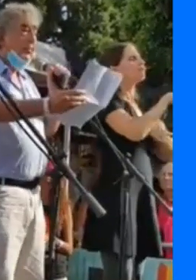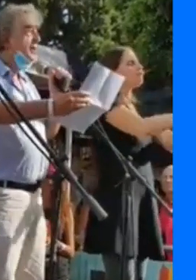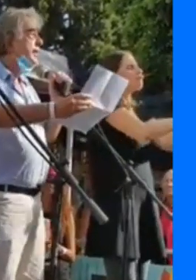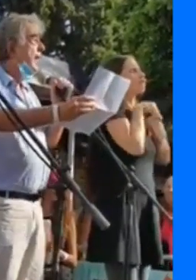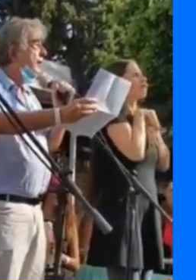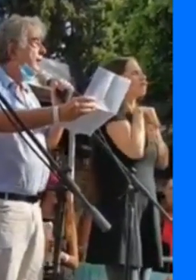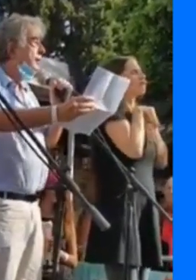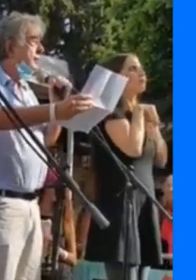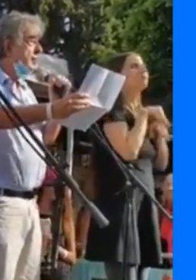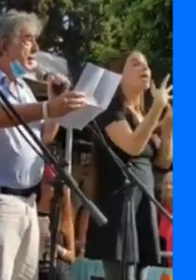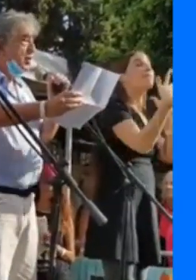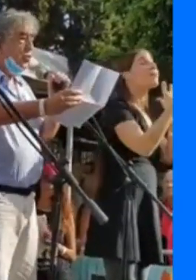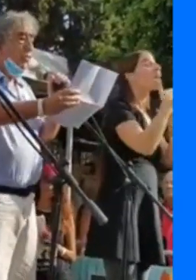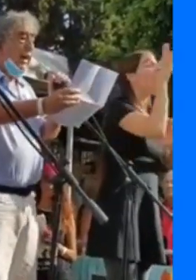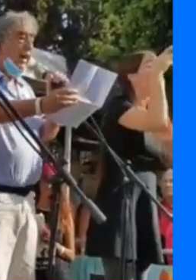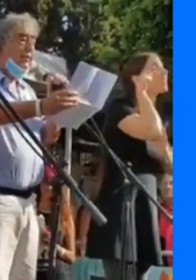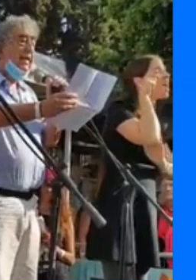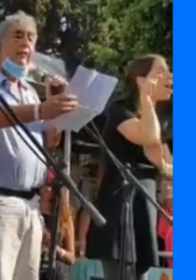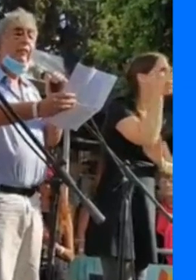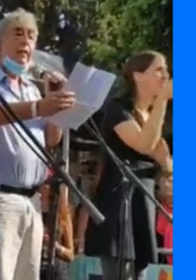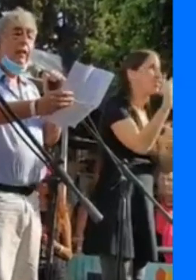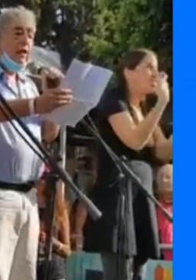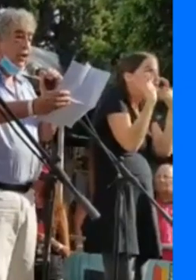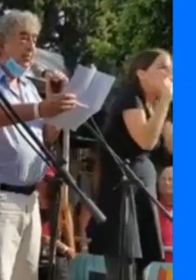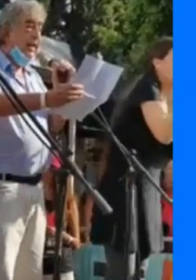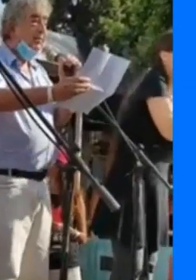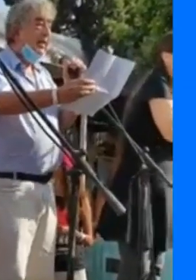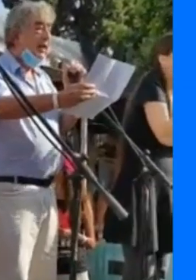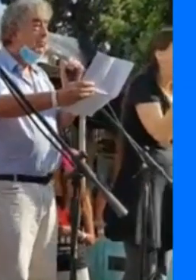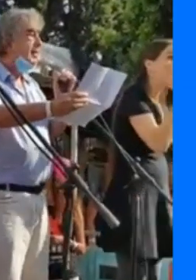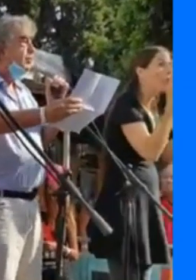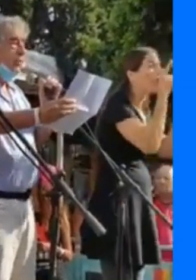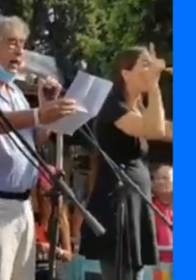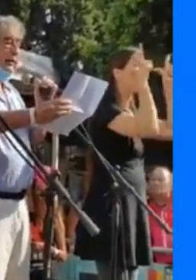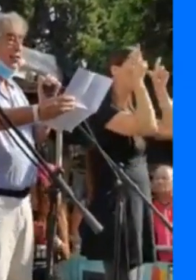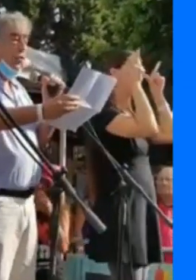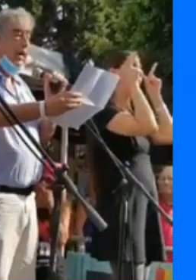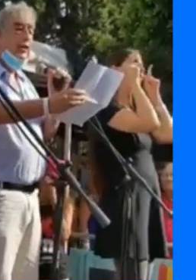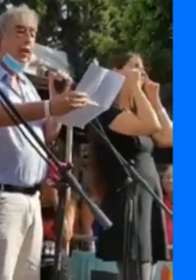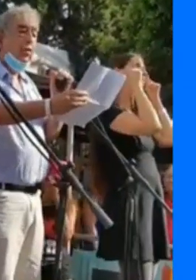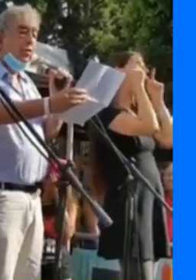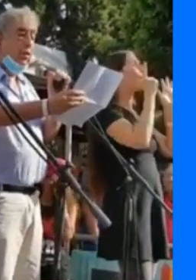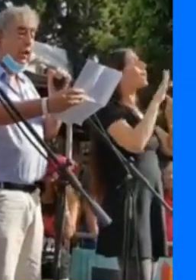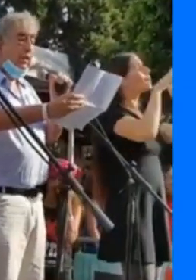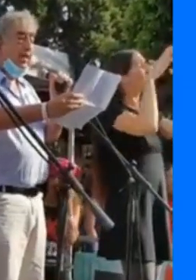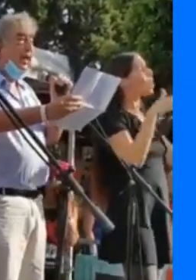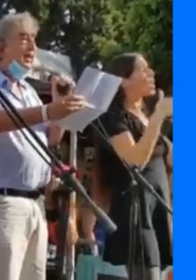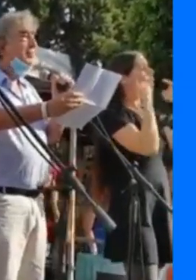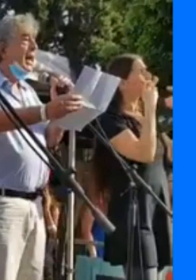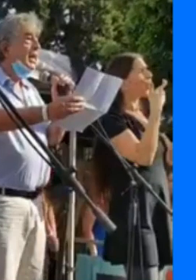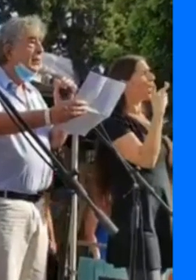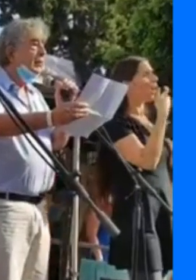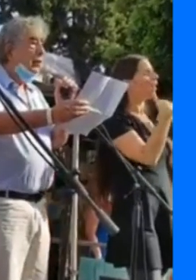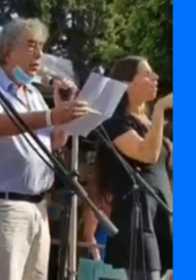מבקר המדינה, שומר הסף שמנמנם בסוכת השומר שלו,